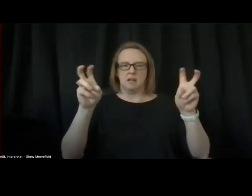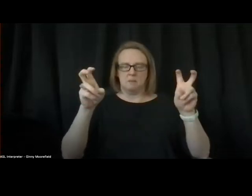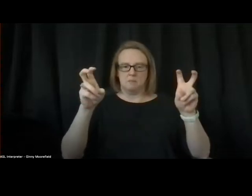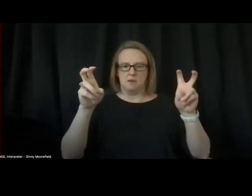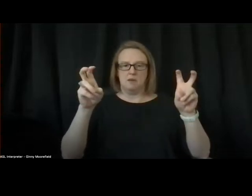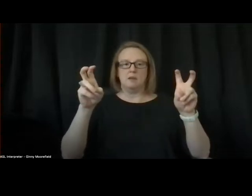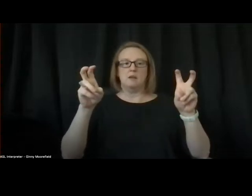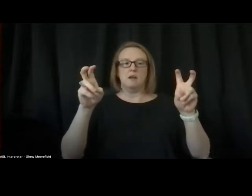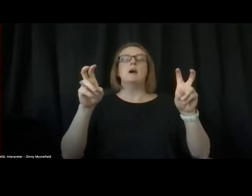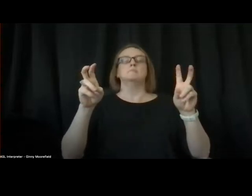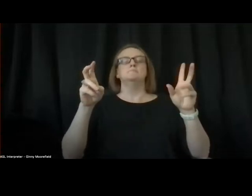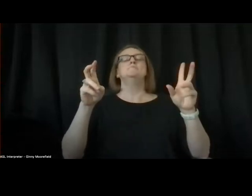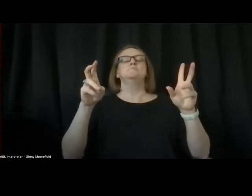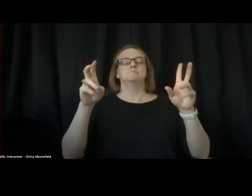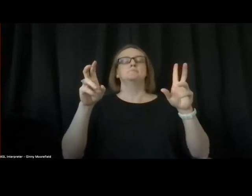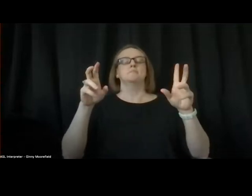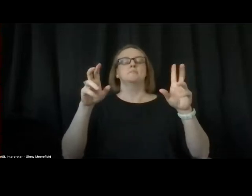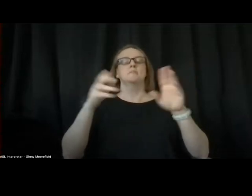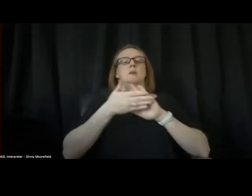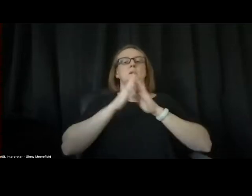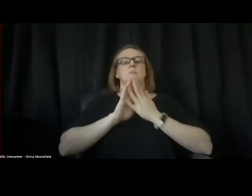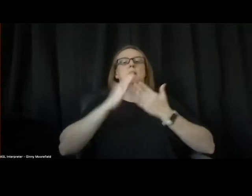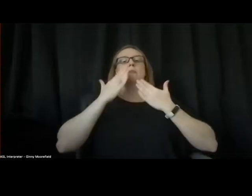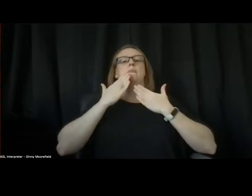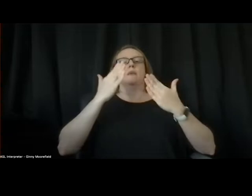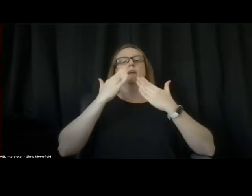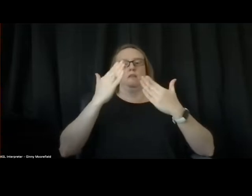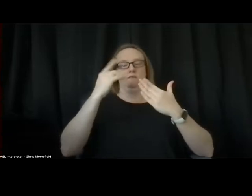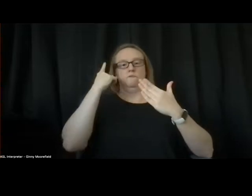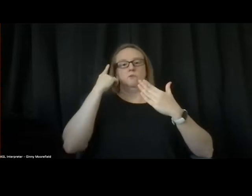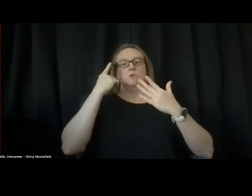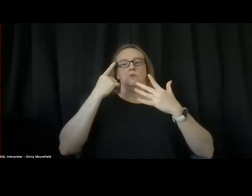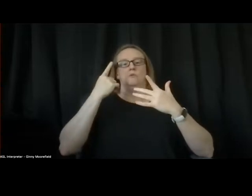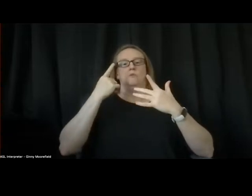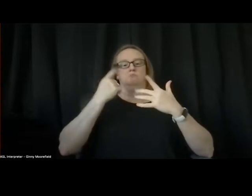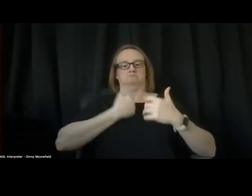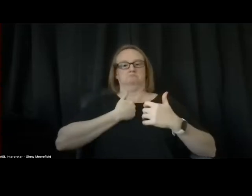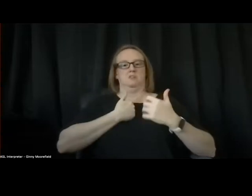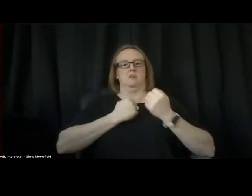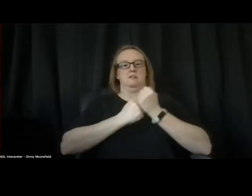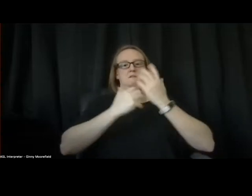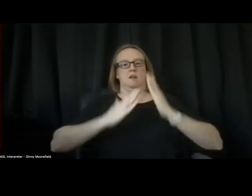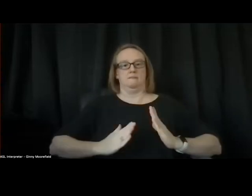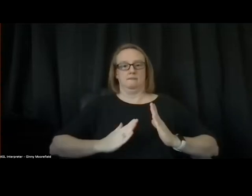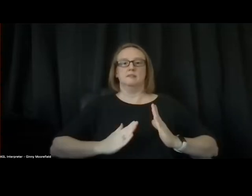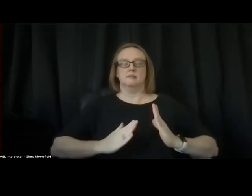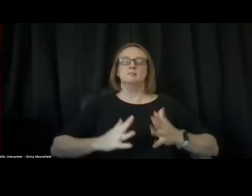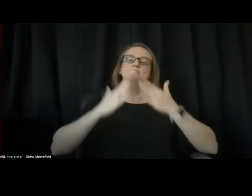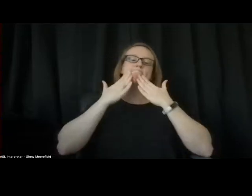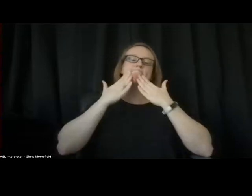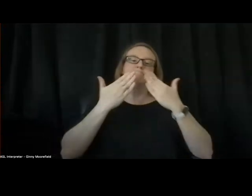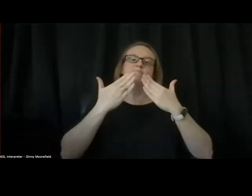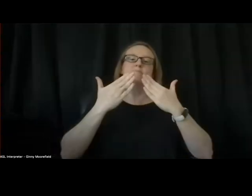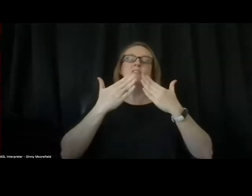que poder ser agradecido como un auto intercesor agradecemos mucho su tiempo